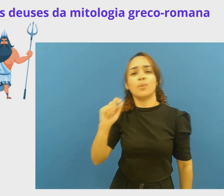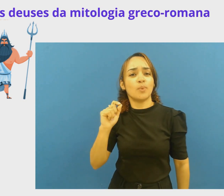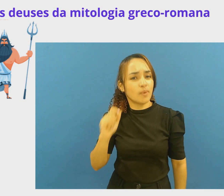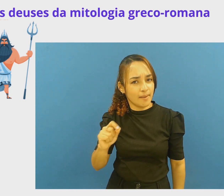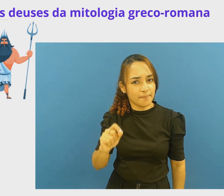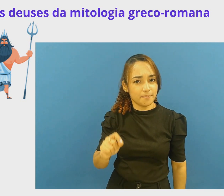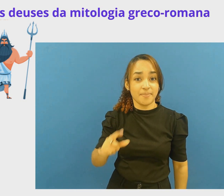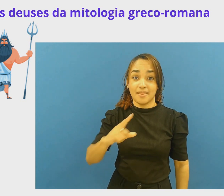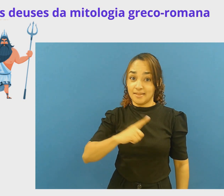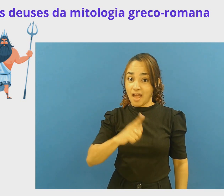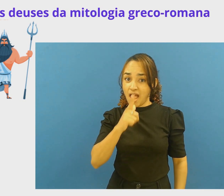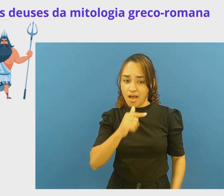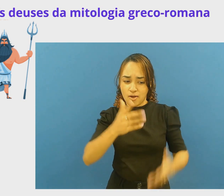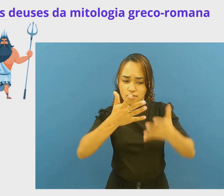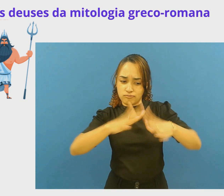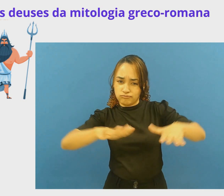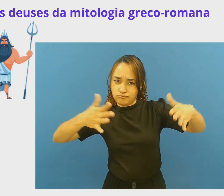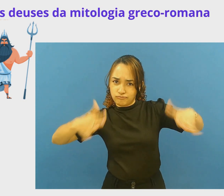Isso, o Aquaman.